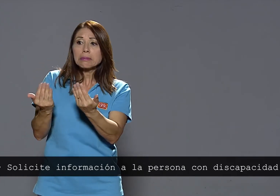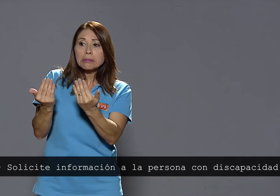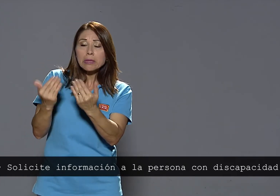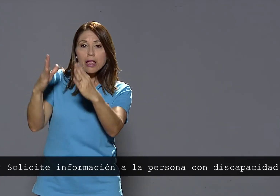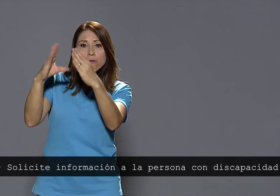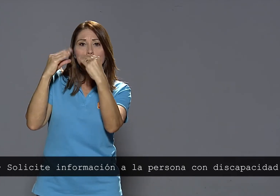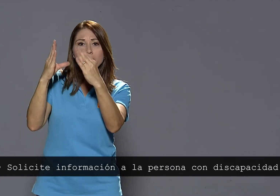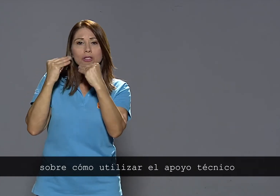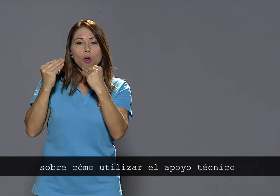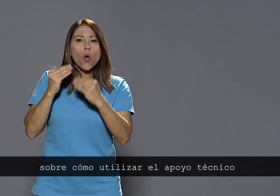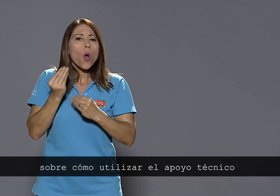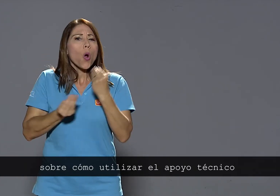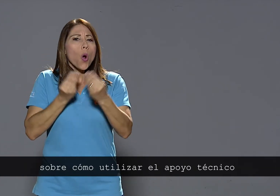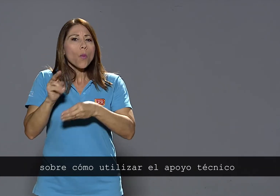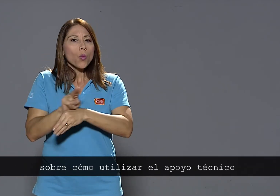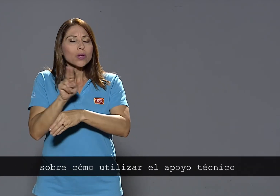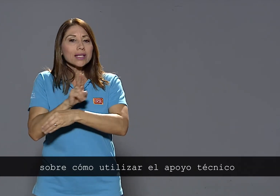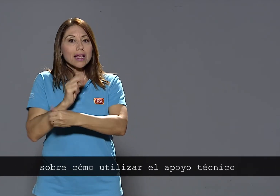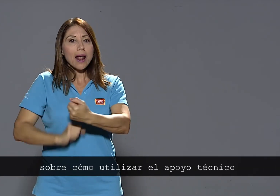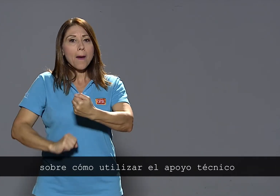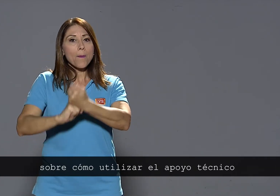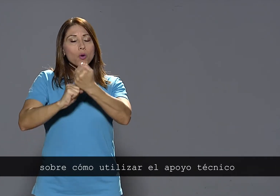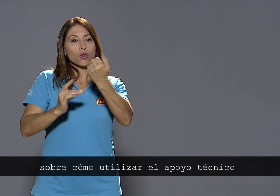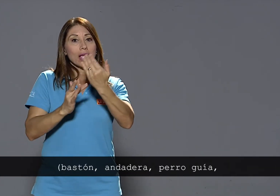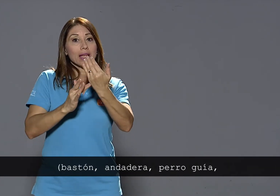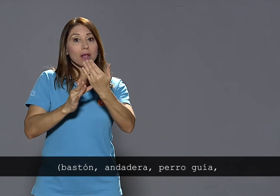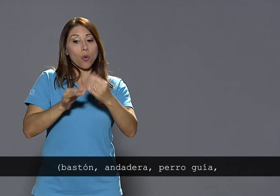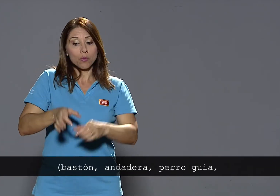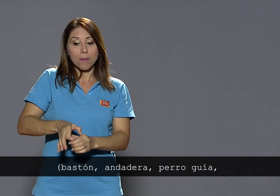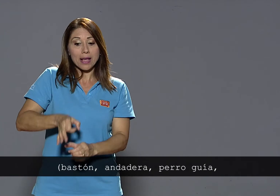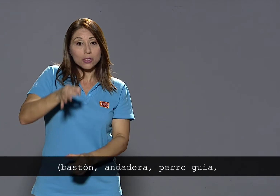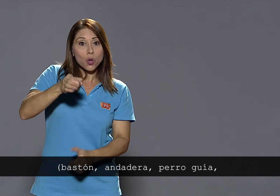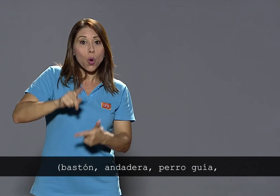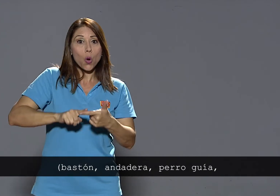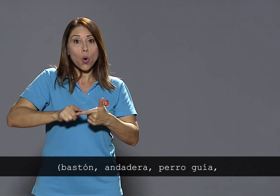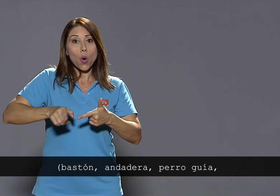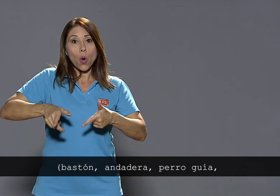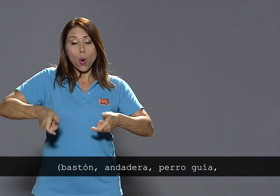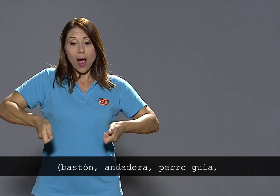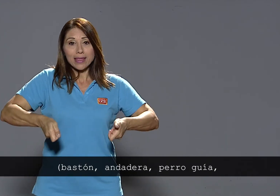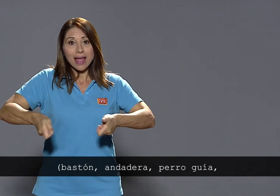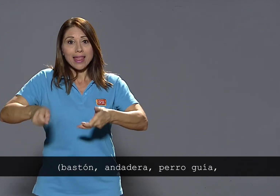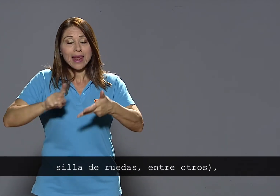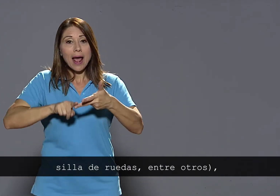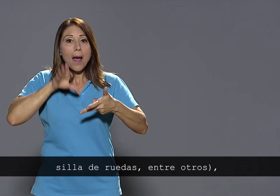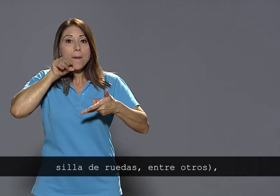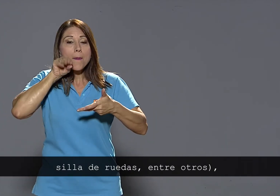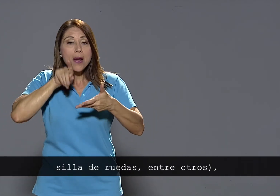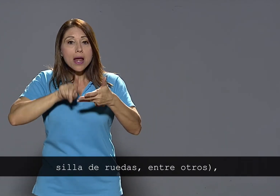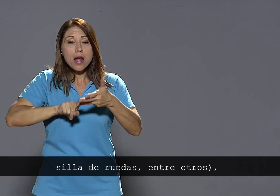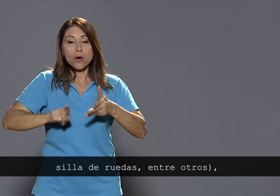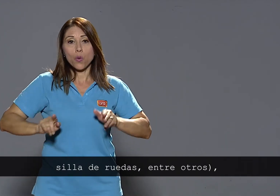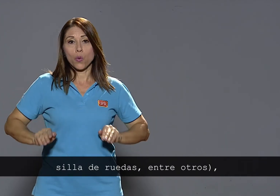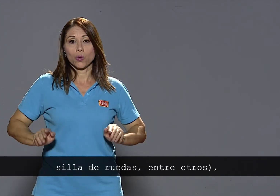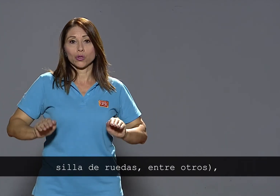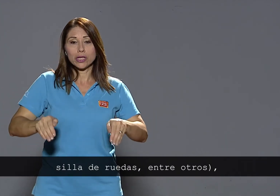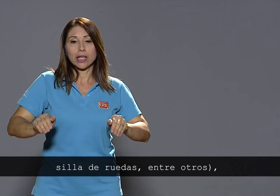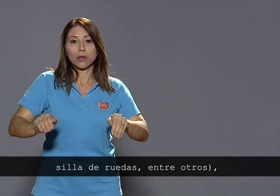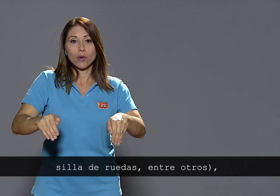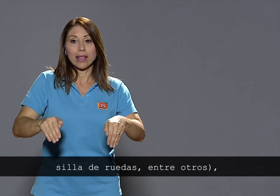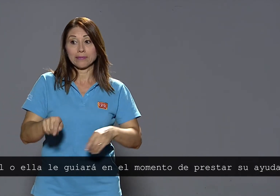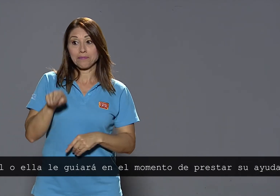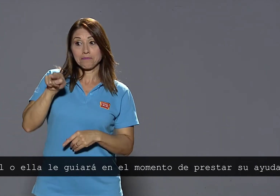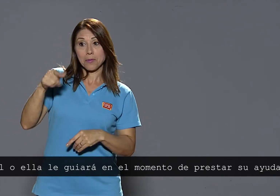con discapacidad sobre cómo utilizar el apoyo técnico: bastón, andadera, perro guía, silla de ruedas, entre